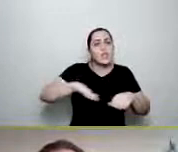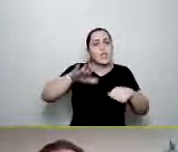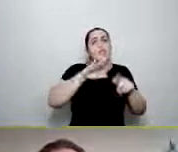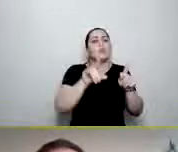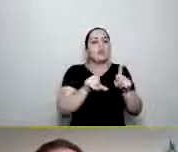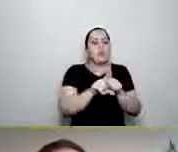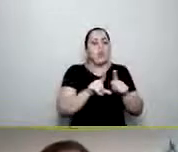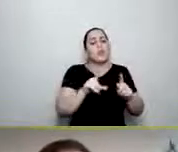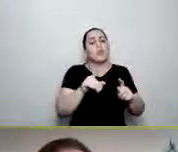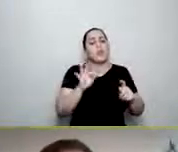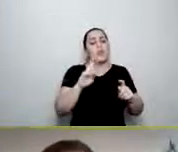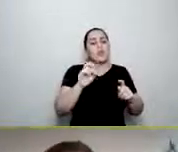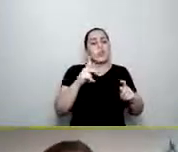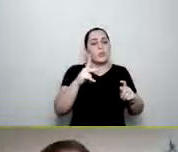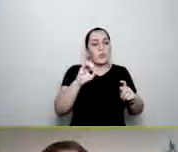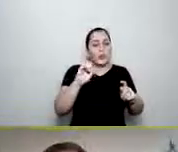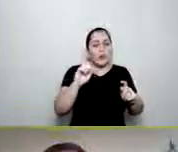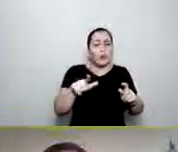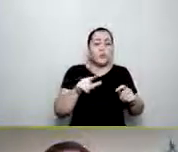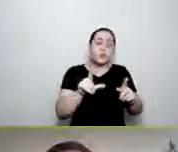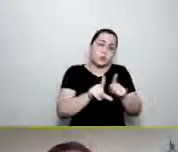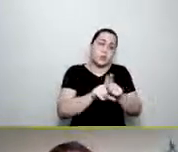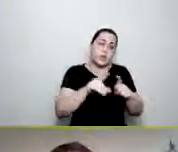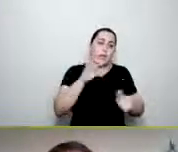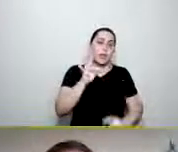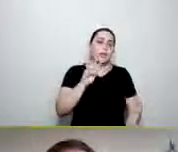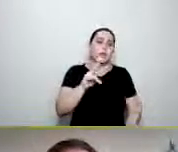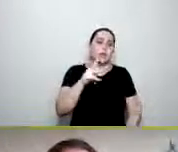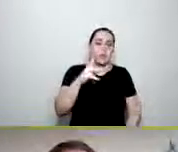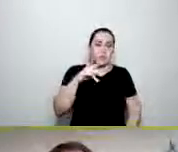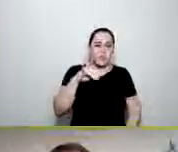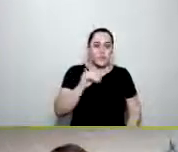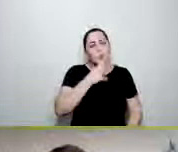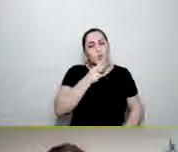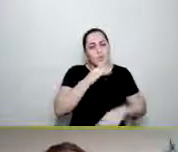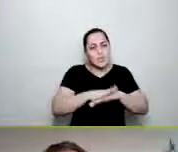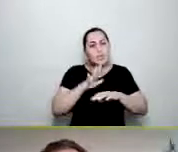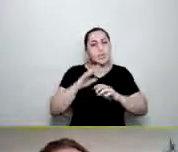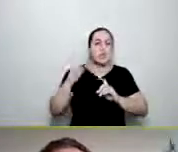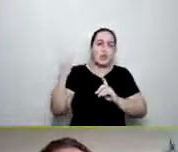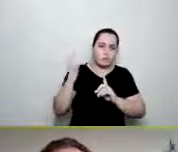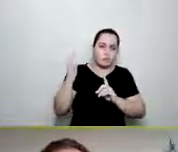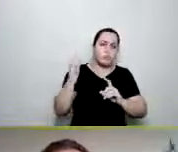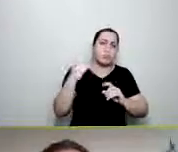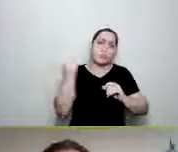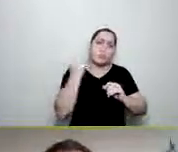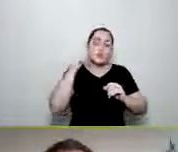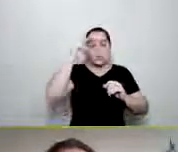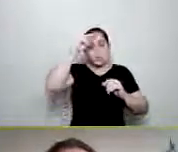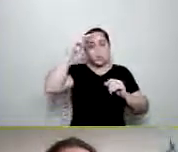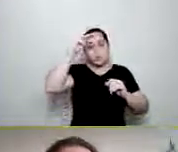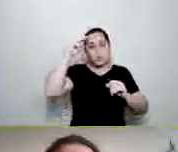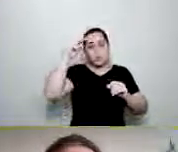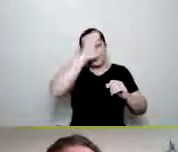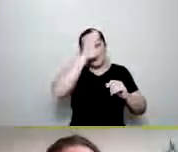tropical. Tem as línguas tupi, que nós conhecemos melhor, porque eram muito influentes, muito importantes na história do Brasil, né?